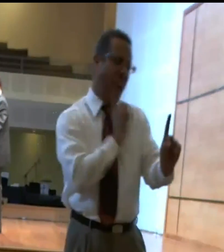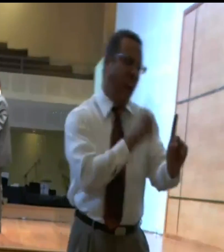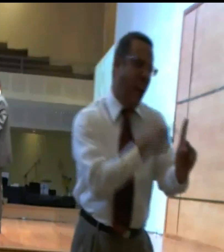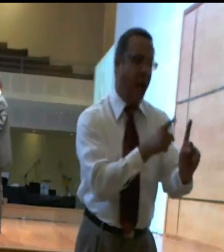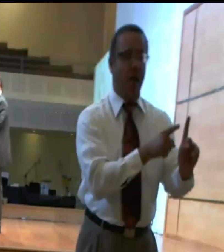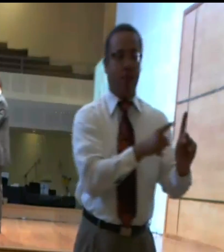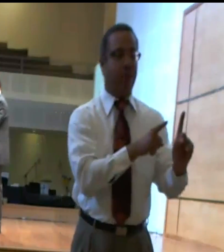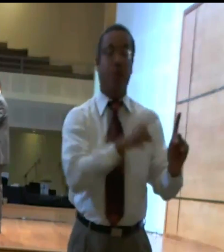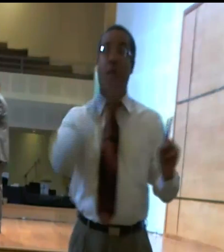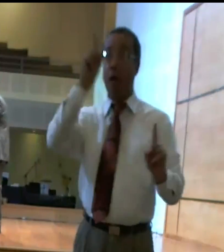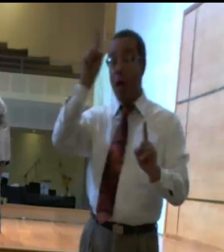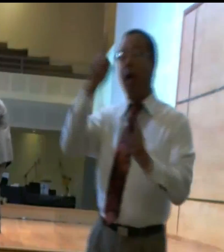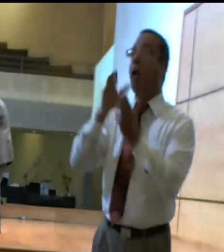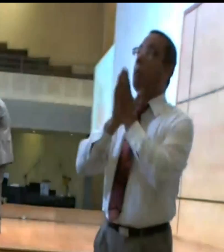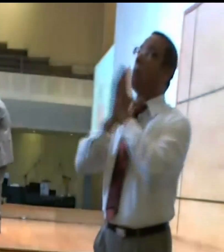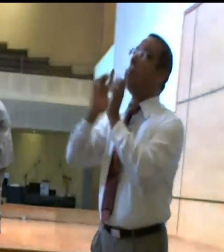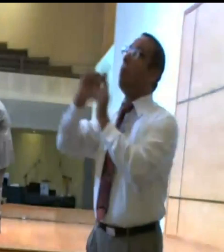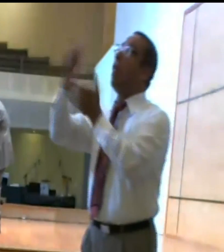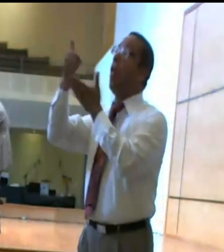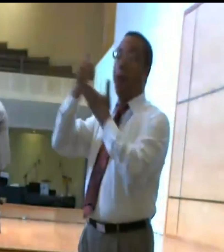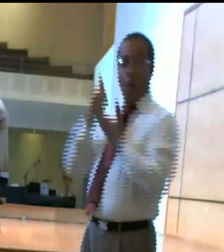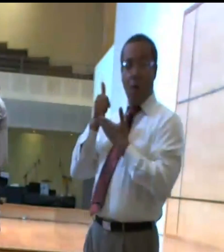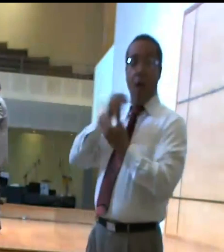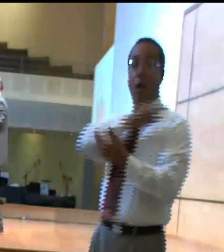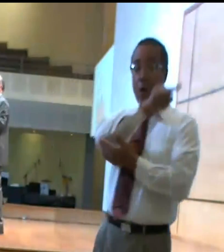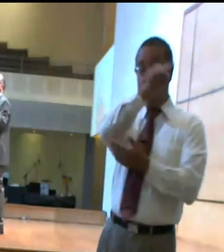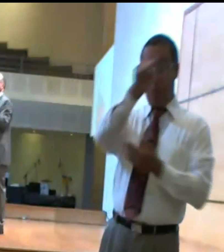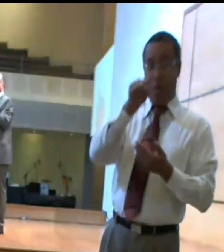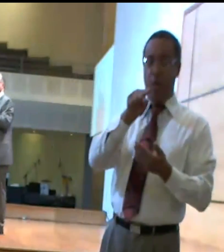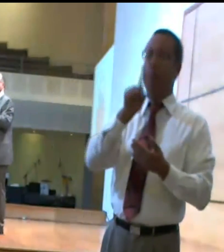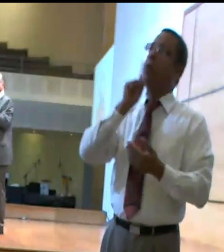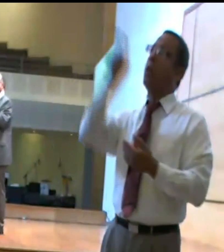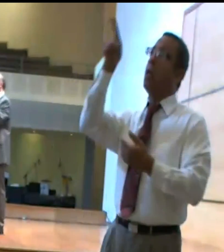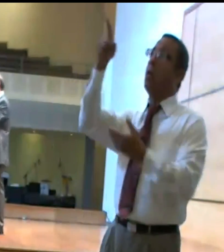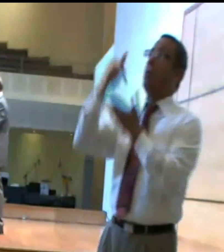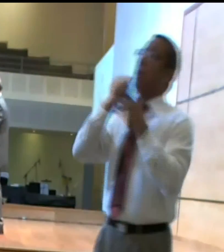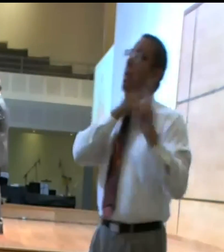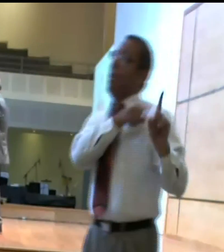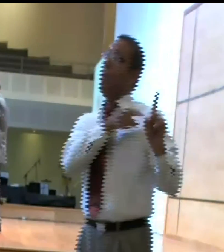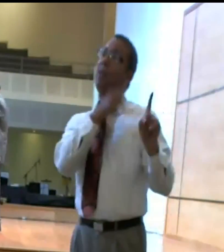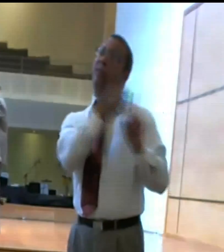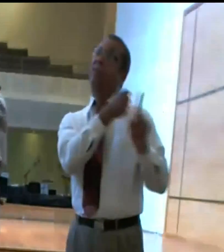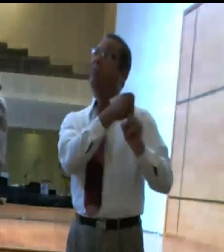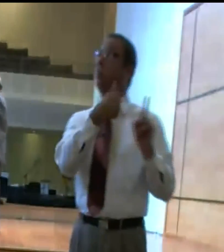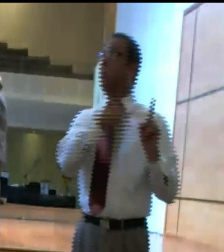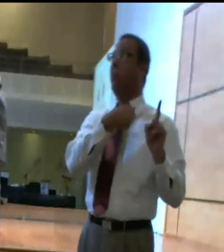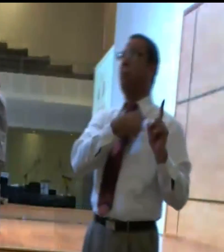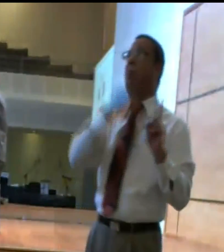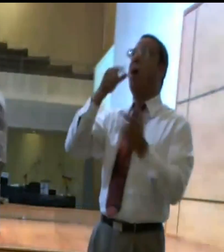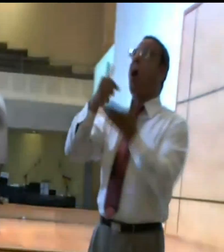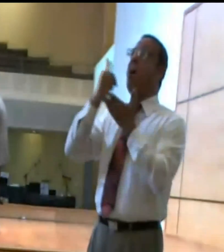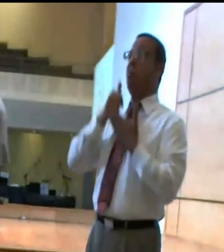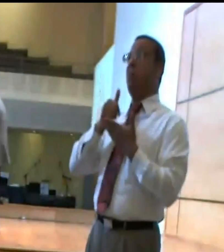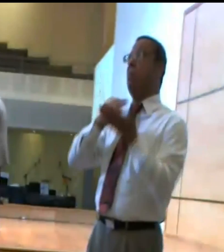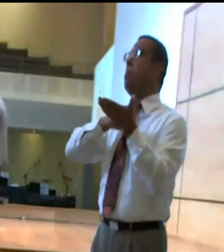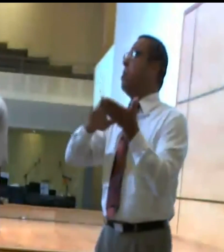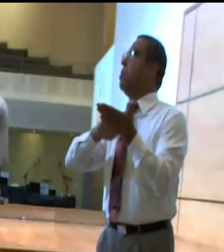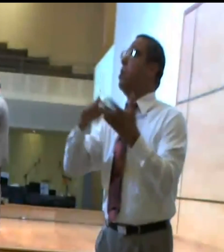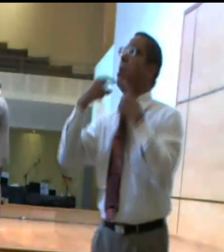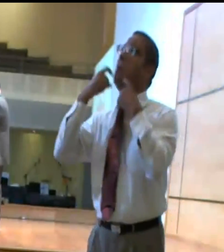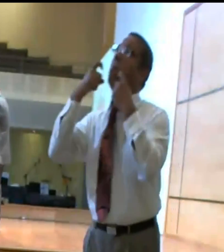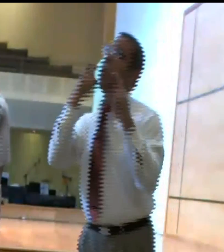a una persona que está muy bien preparada académicamente, sino más bien a un individuo que vive en el temor de